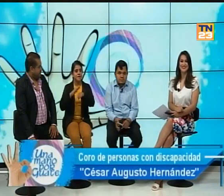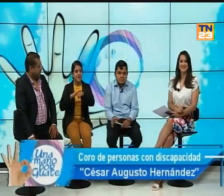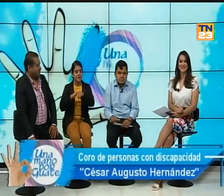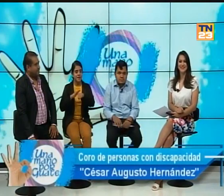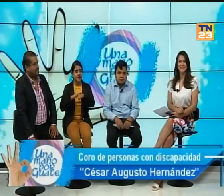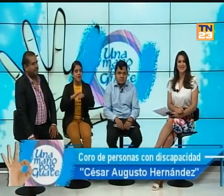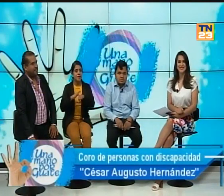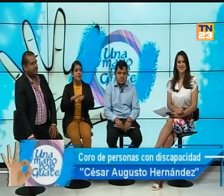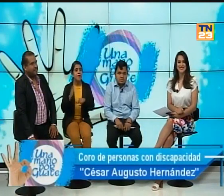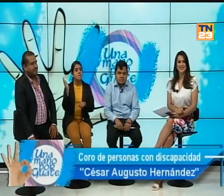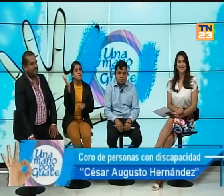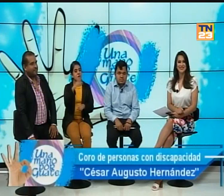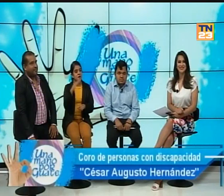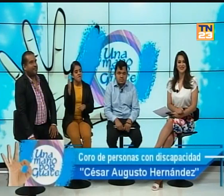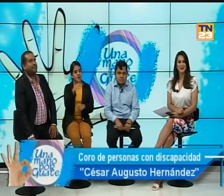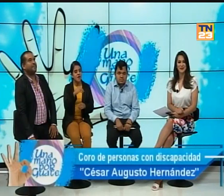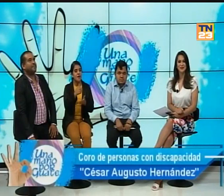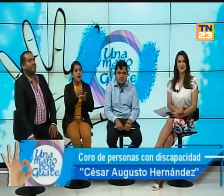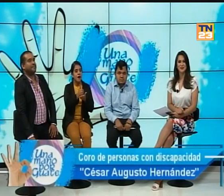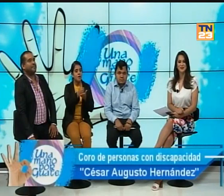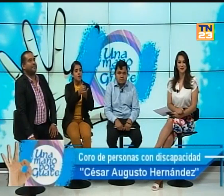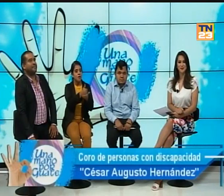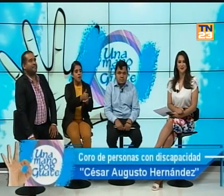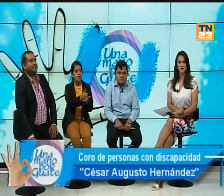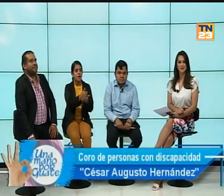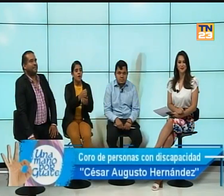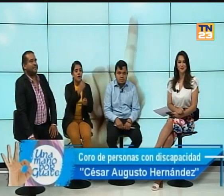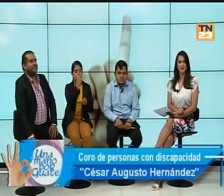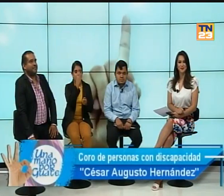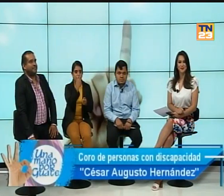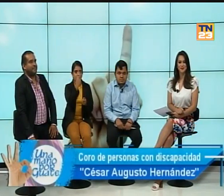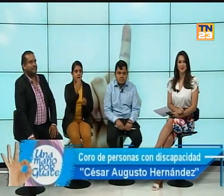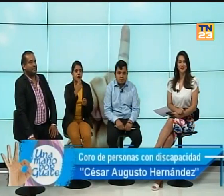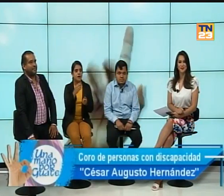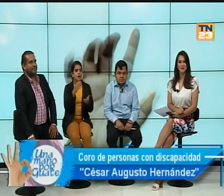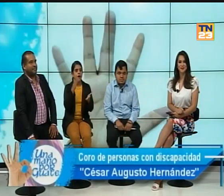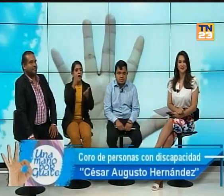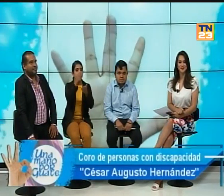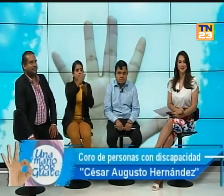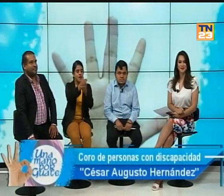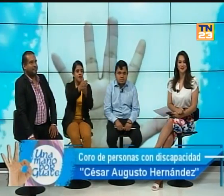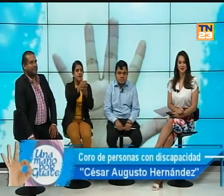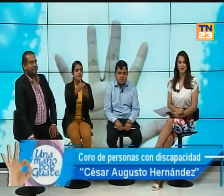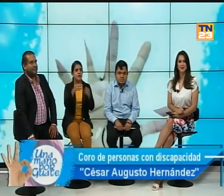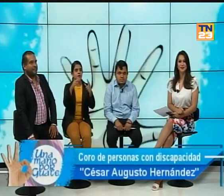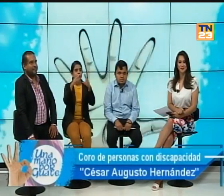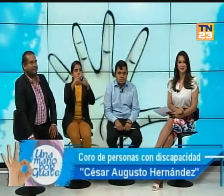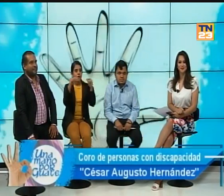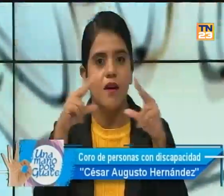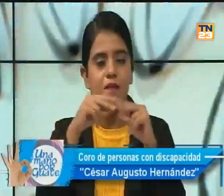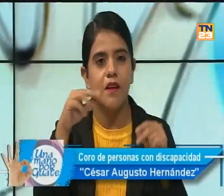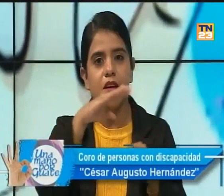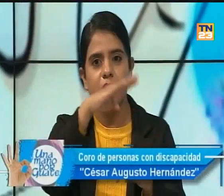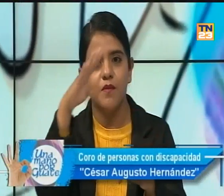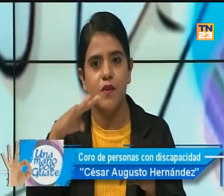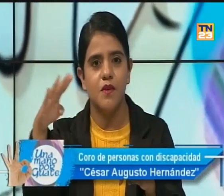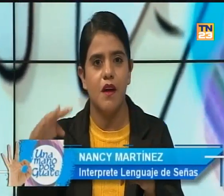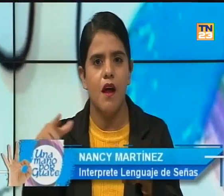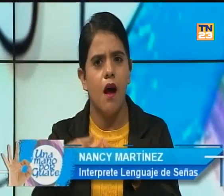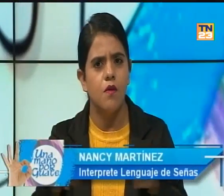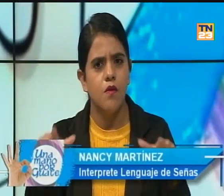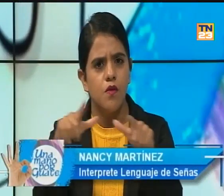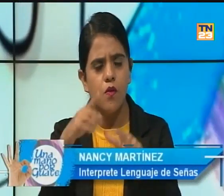Pues quiero comentarles que a mí un amigo me invitó, me dijo que un compañero con discapacidad visual me